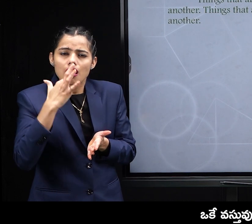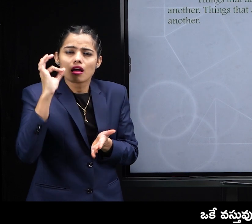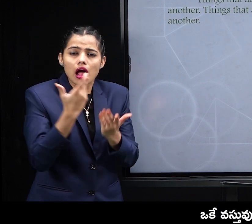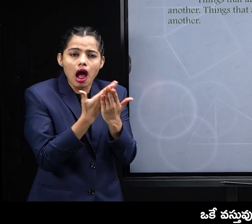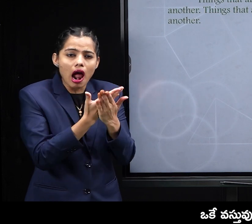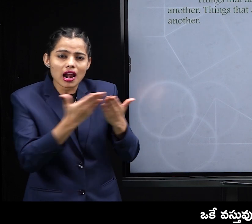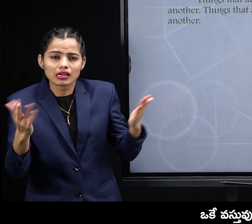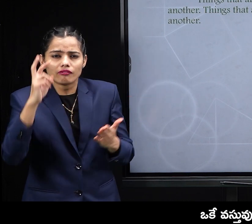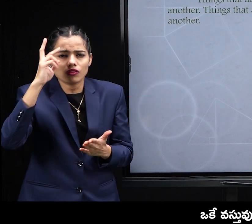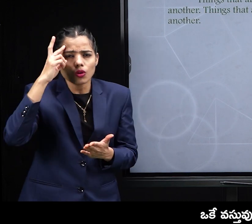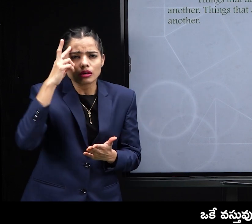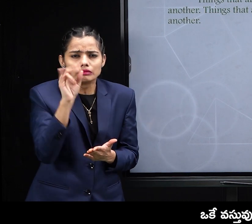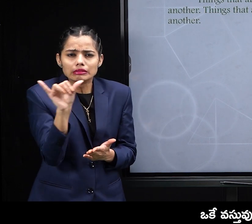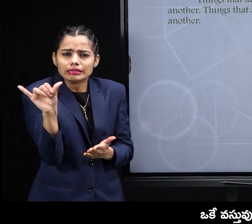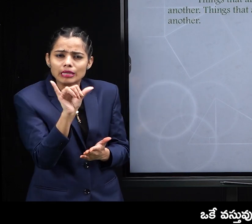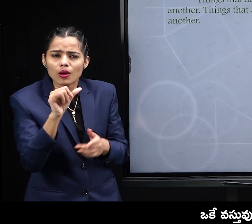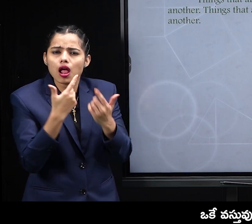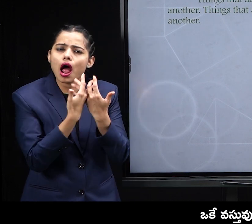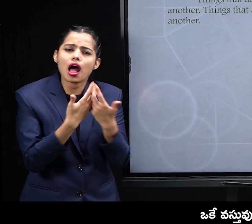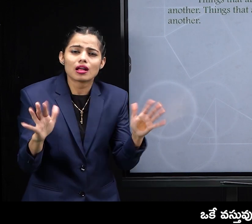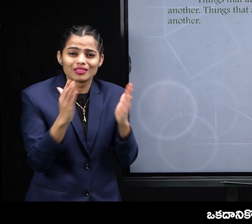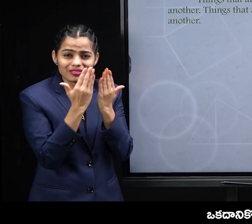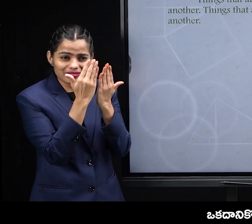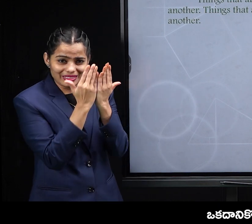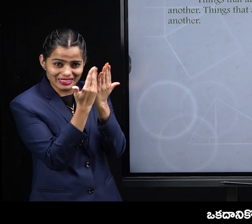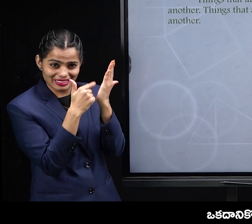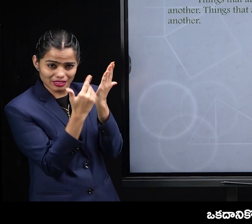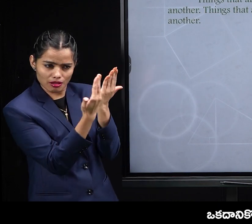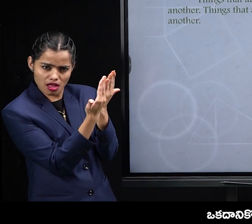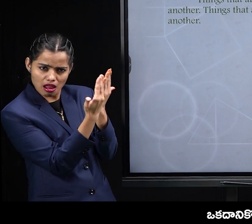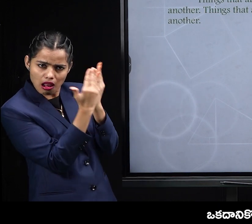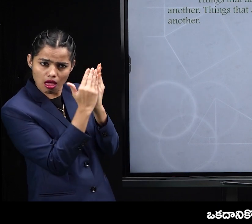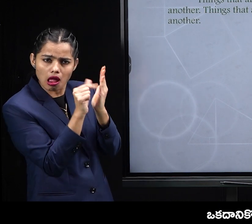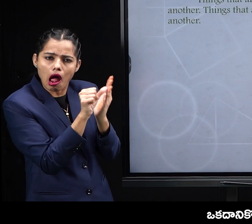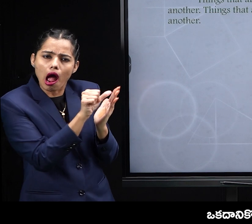ఒకే వస్తువలకు రెట్టింపు ఉన్న వస్తువలు ఒకదానితో ఒకటి సమానంగా ఉంటాయి